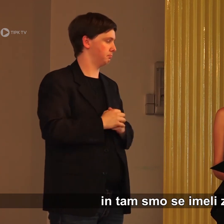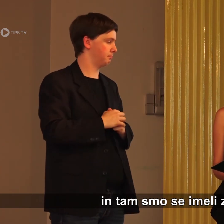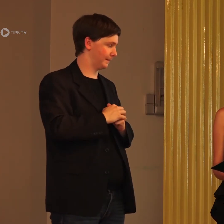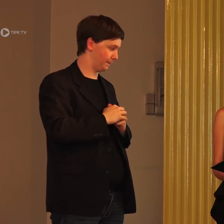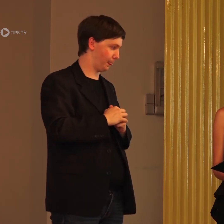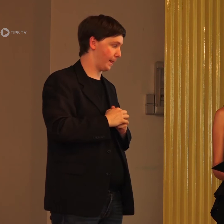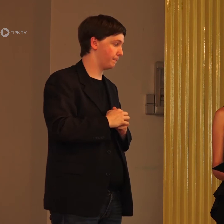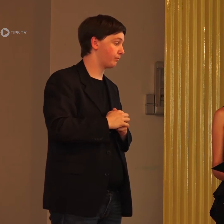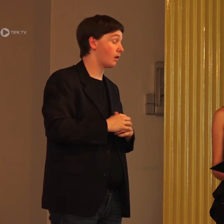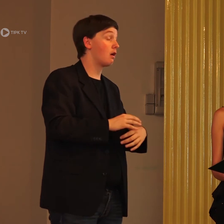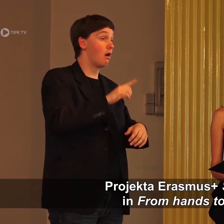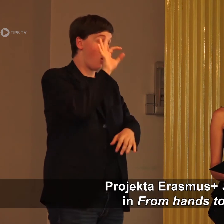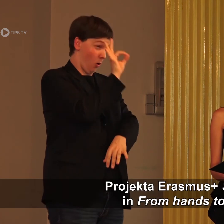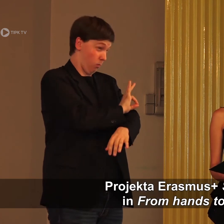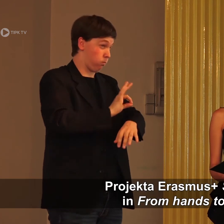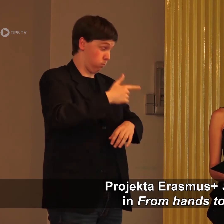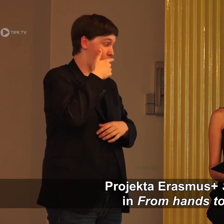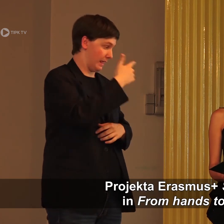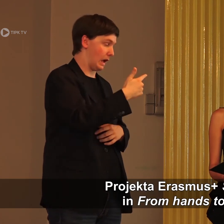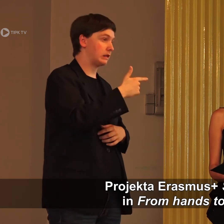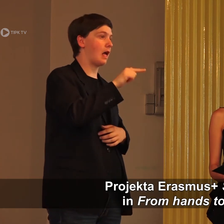se imeli zelo fino.